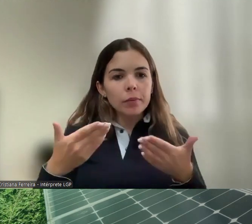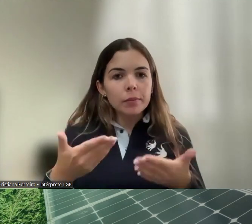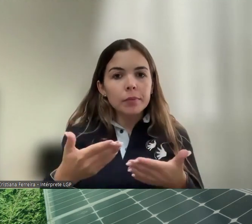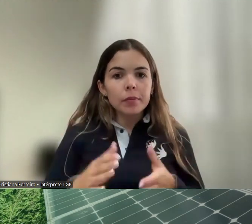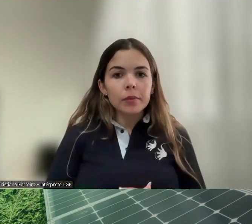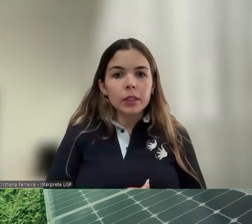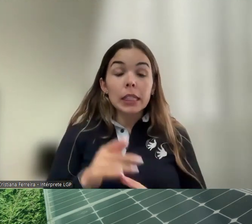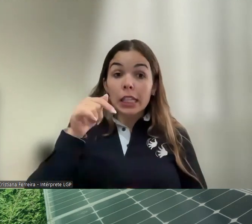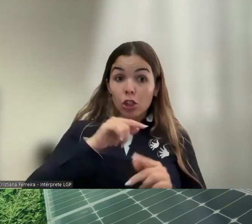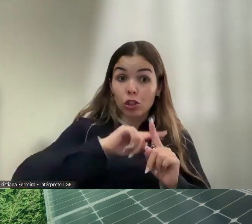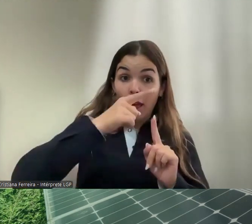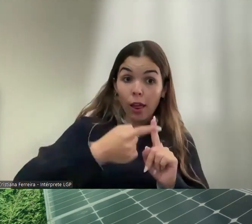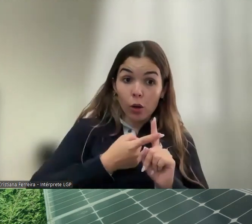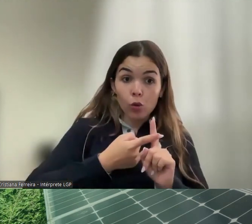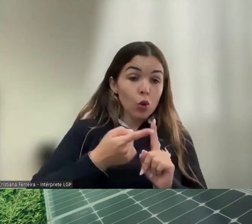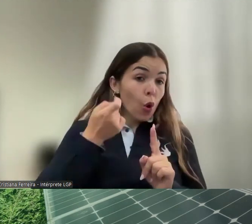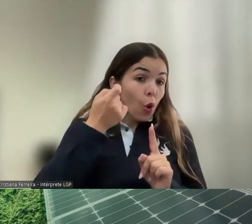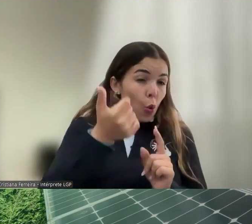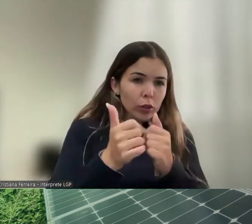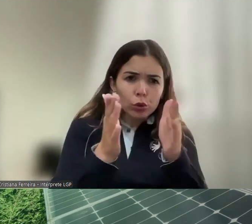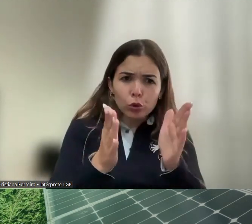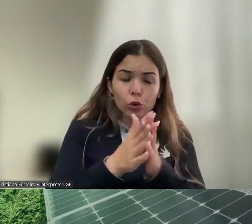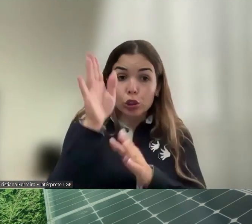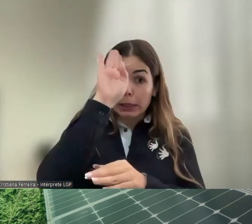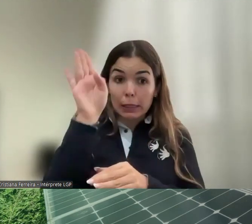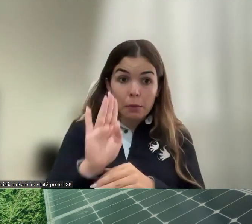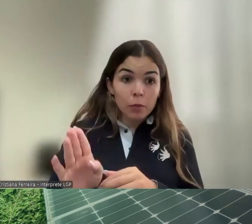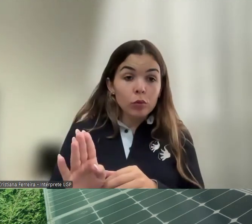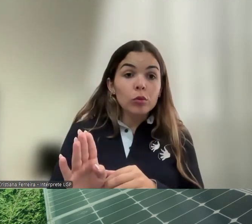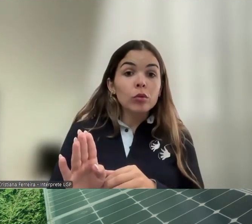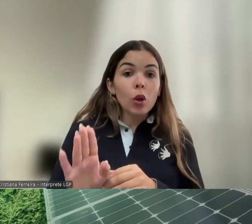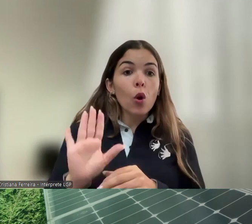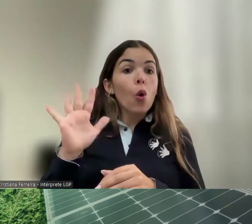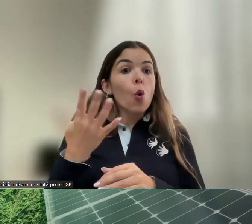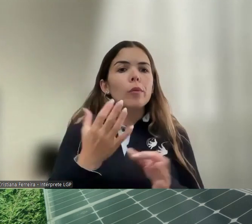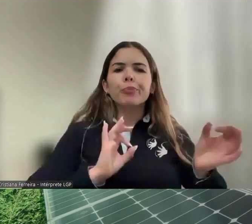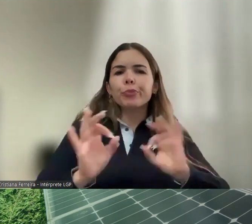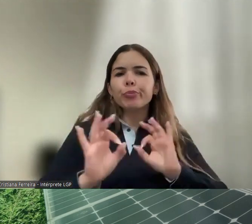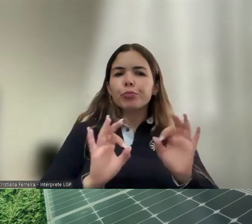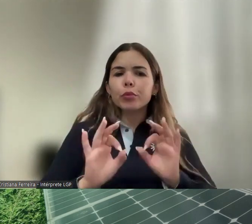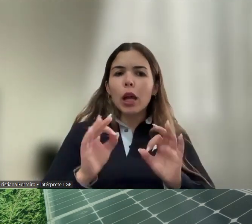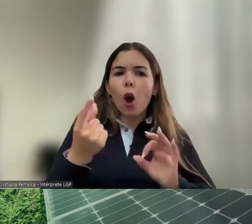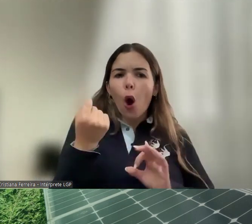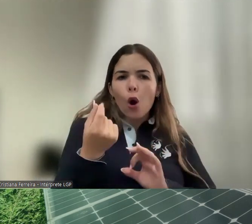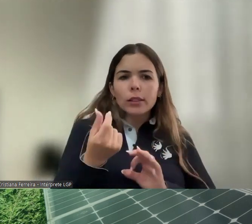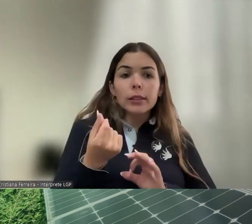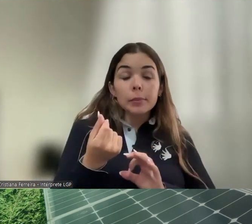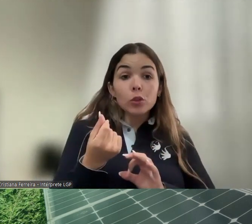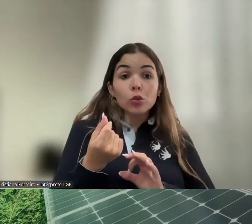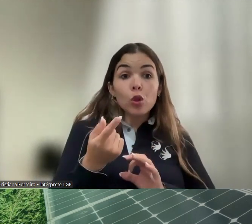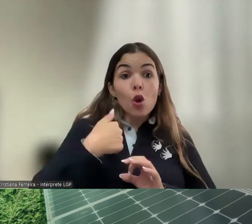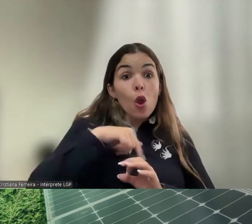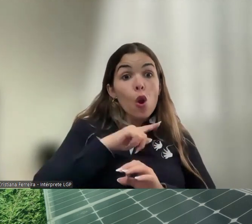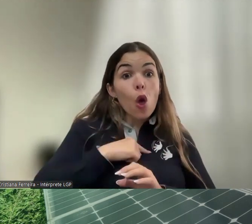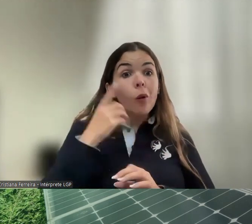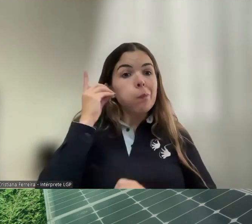Este ano, como quase todos sabemos, quando da preparação do orçamento, já fomos obrigados,